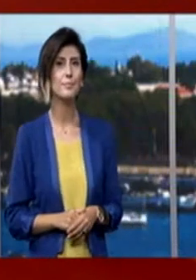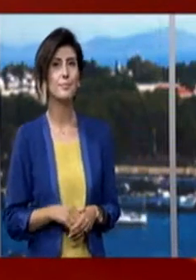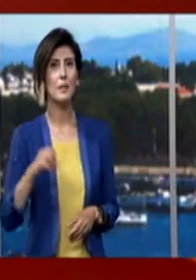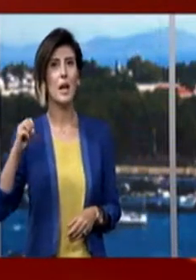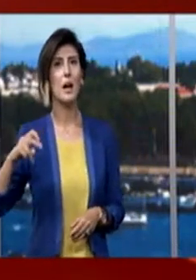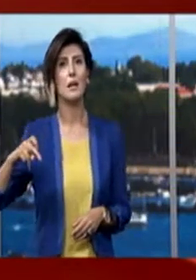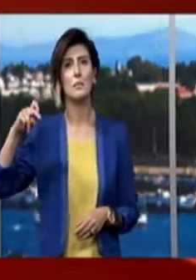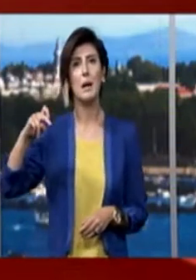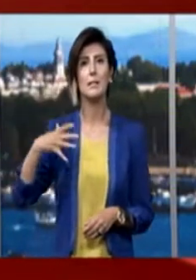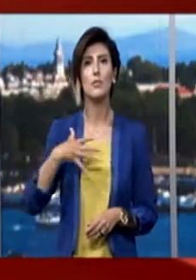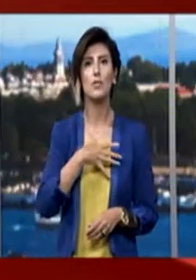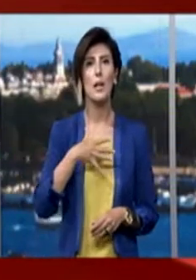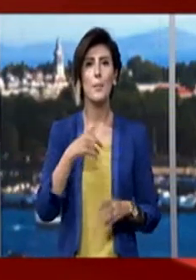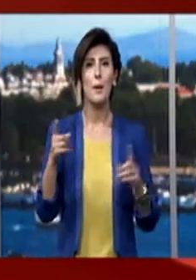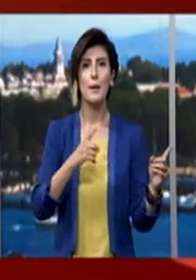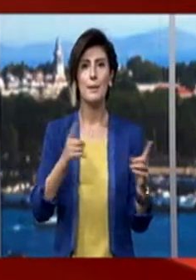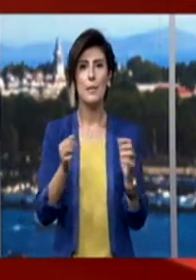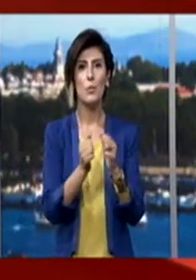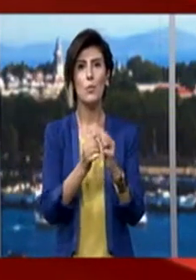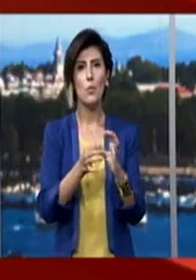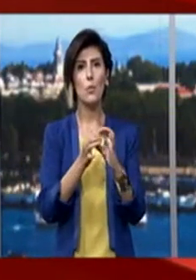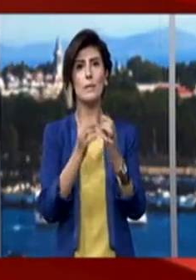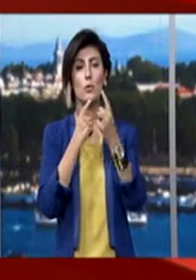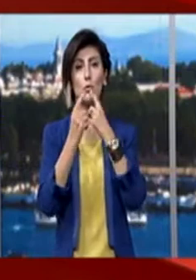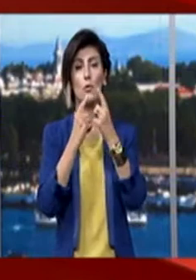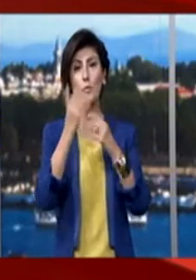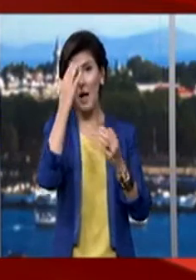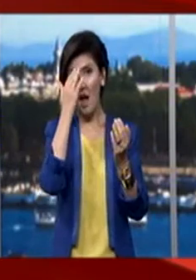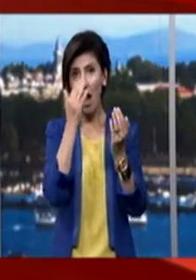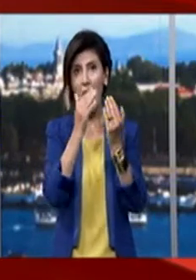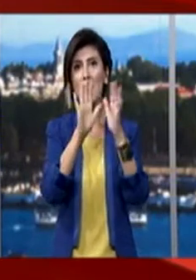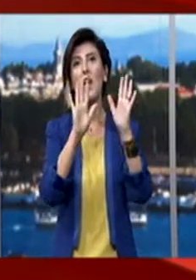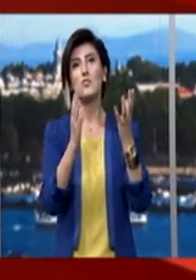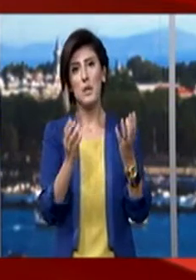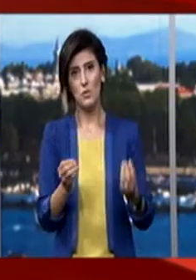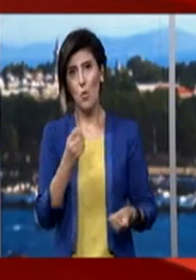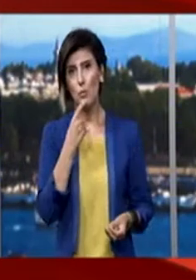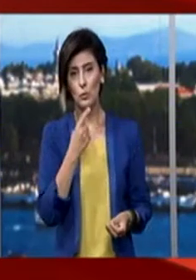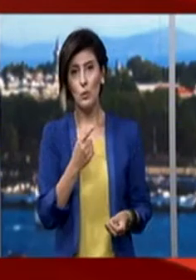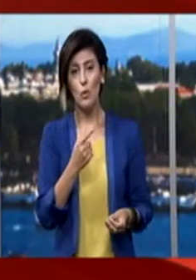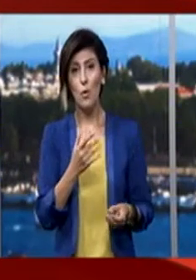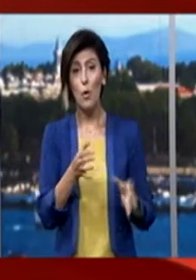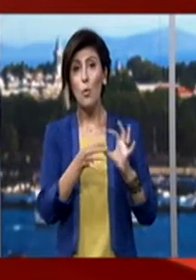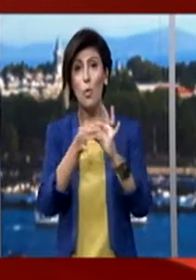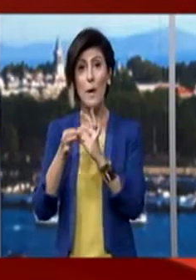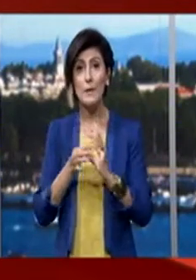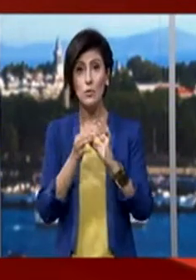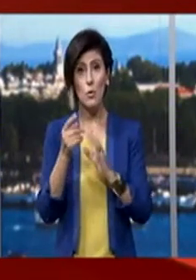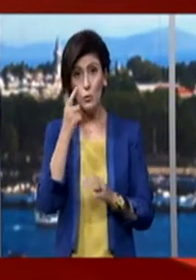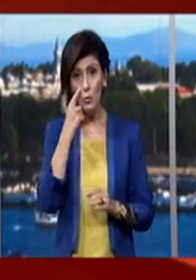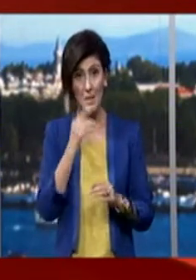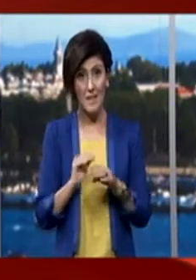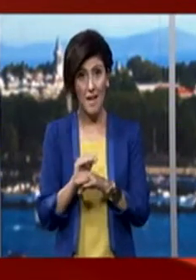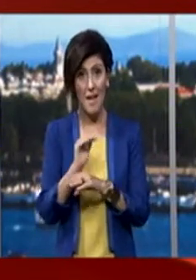AK Parti, CHP arasındaki koalisyon görüşmeleri anlaşmazlıkla sonuçlandı. Koalisyon hükümeti hayata geçmedi.